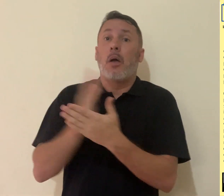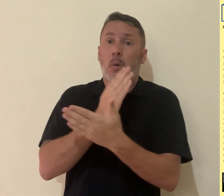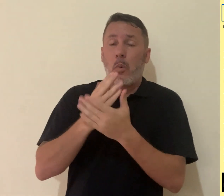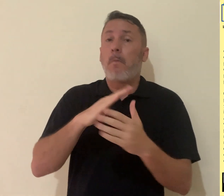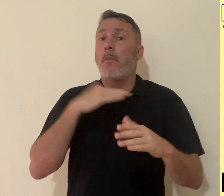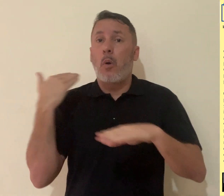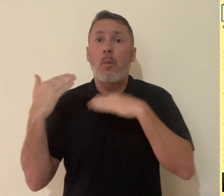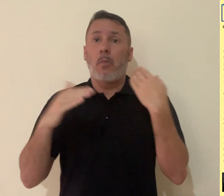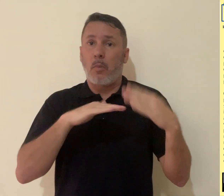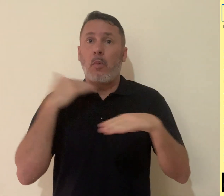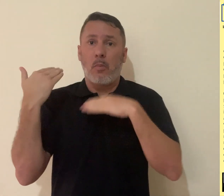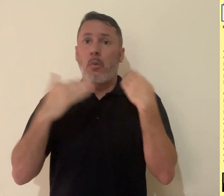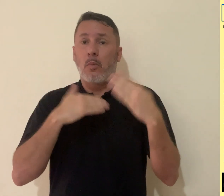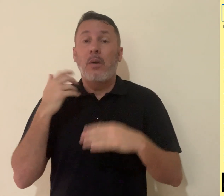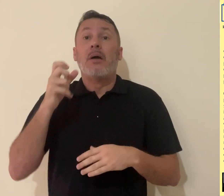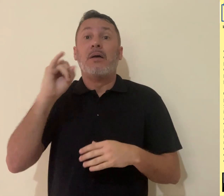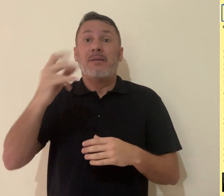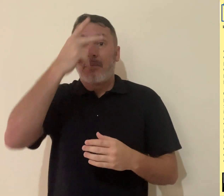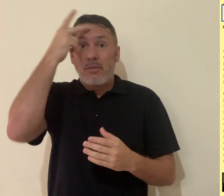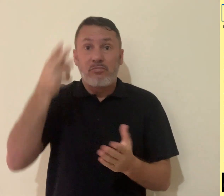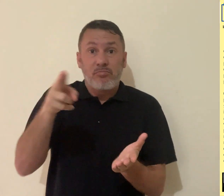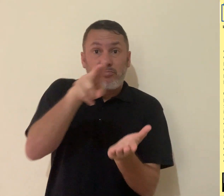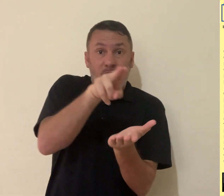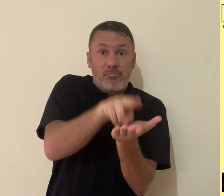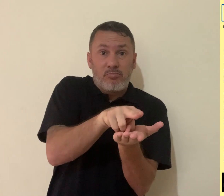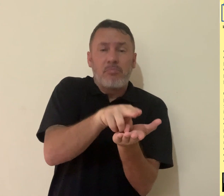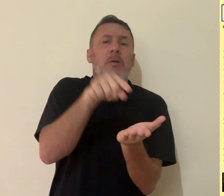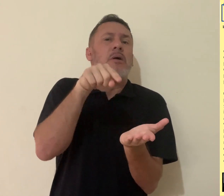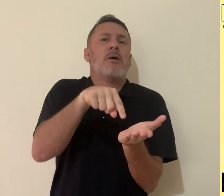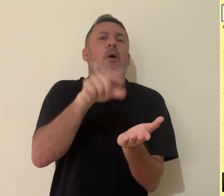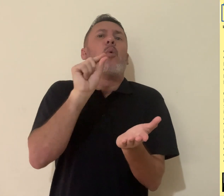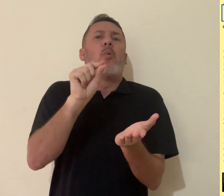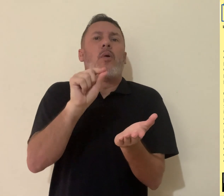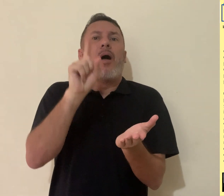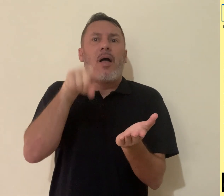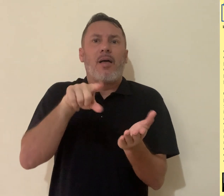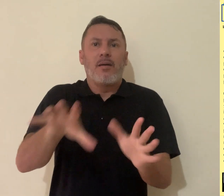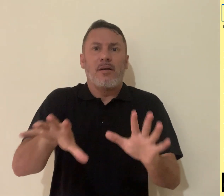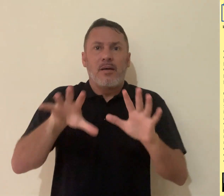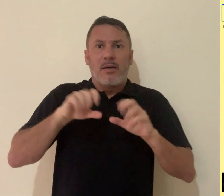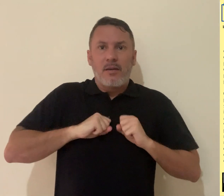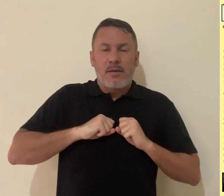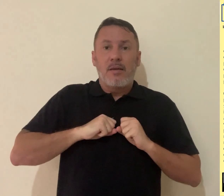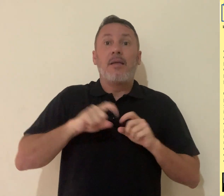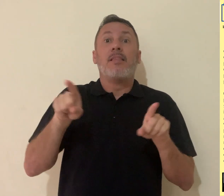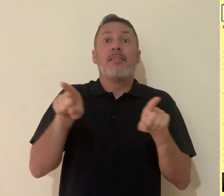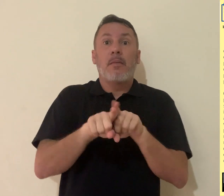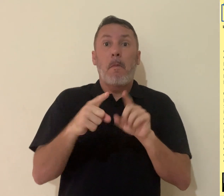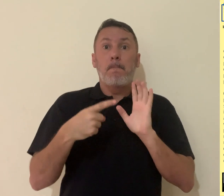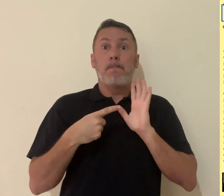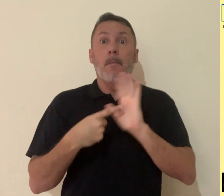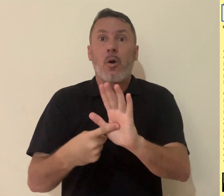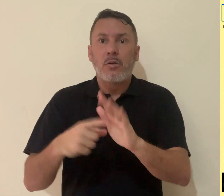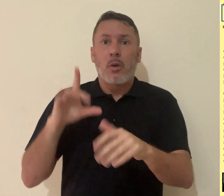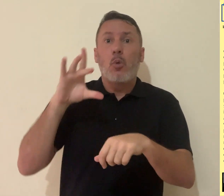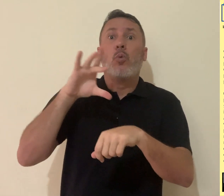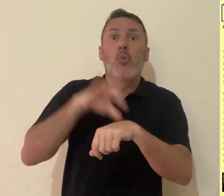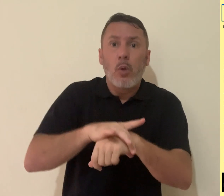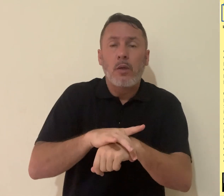prevendo-se que o período de incubação ou seja o tempo entre a exposição ao vírus e o aparecimento dos sintomas pode